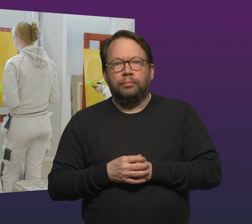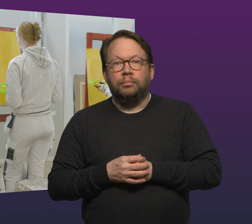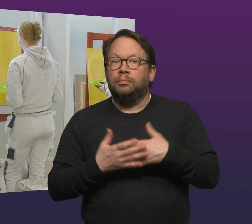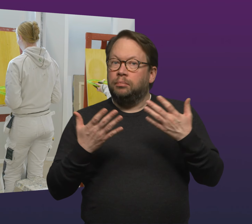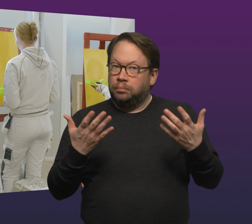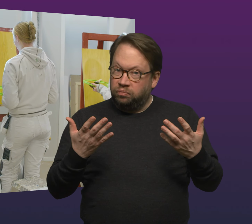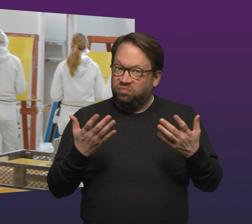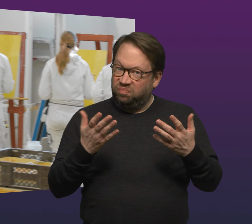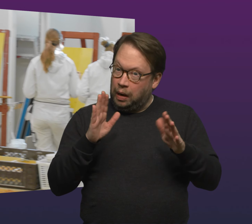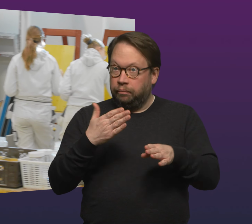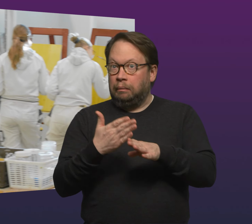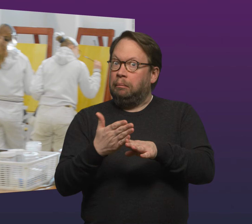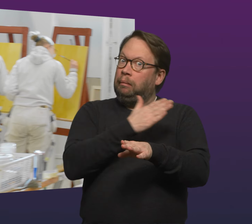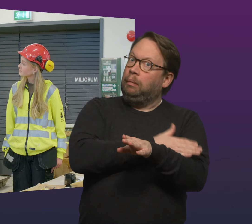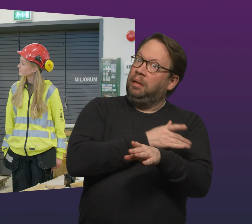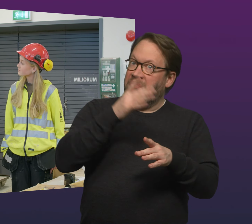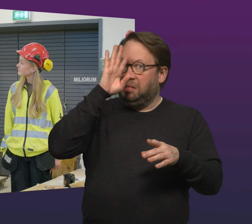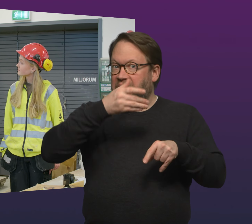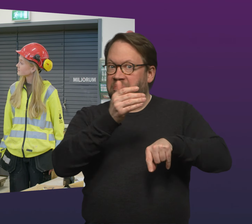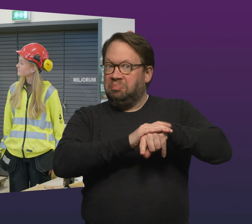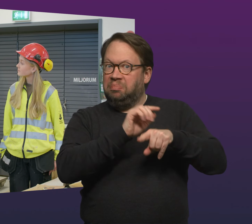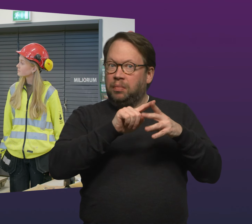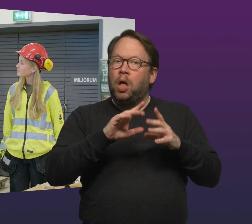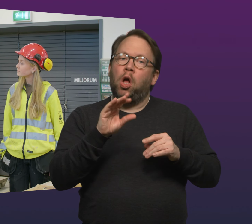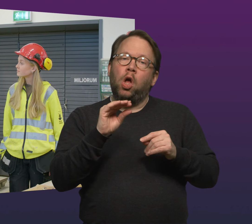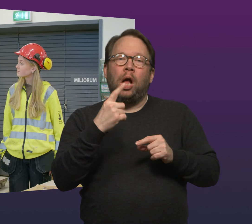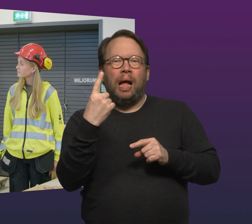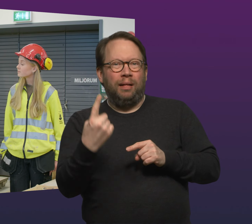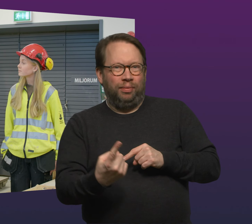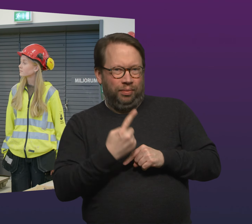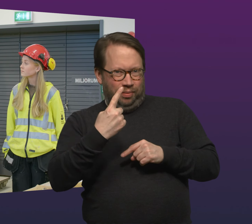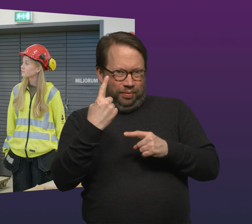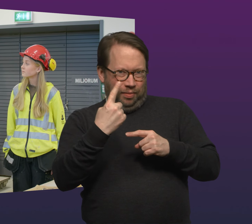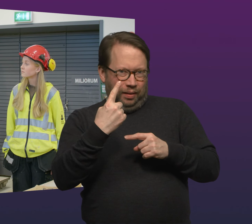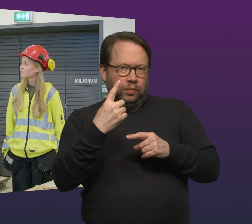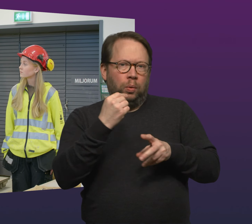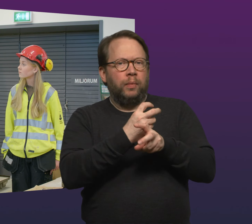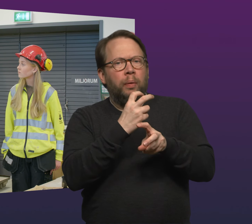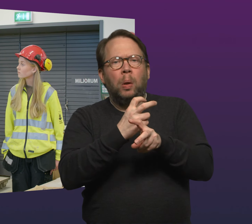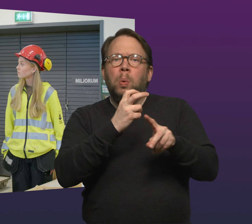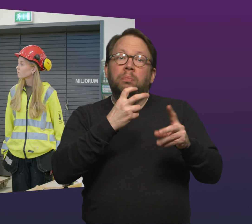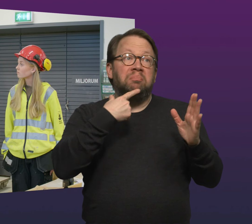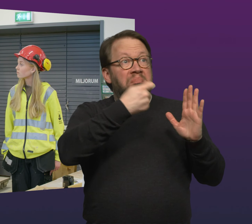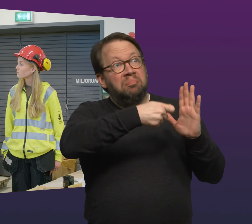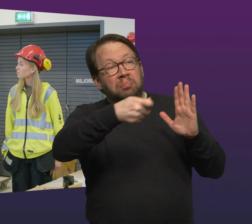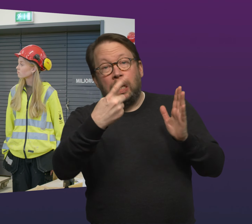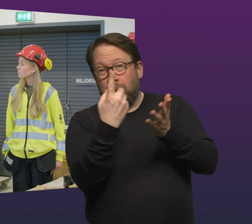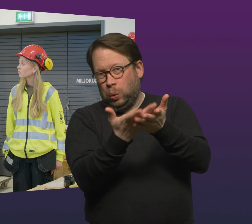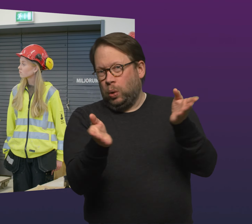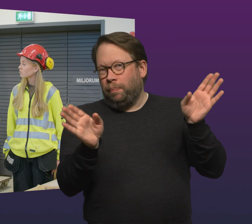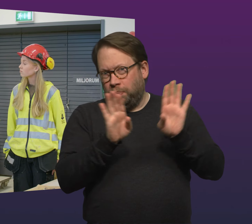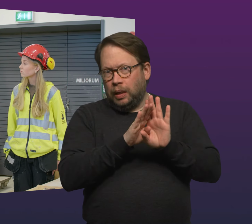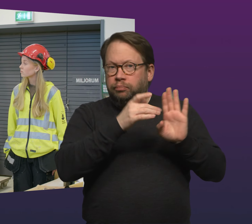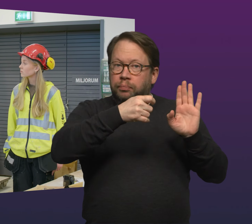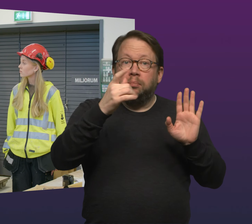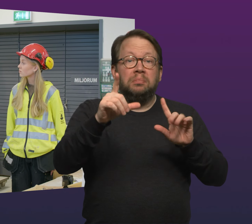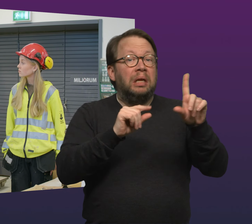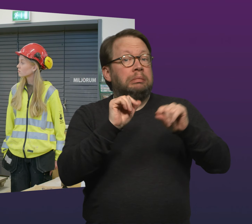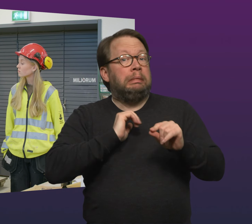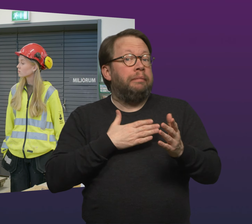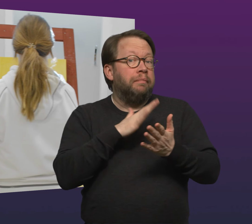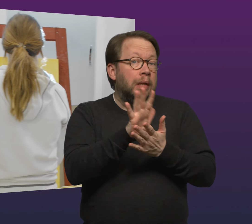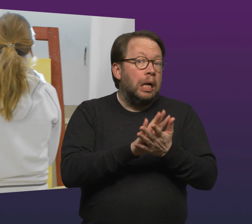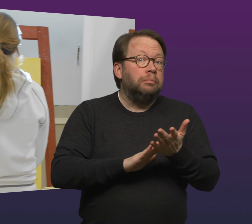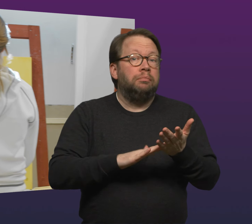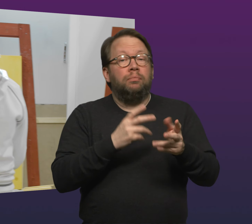Är det här något du har hållit på med innan då? Ja, i ettan så får alla prova på att måla ett rum. Där man får välja